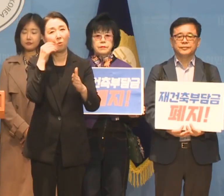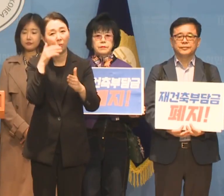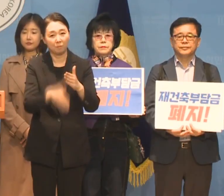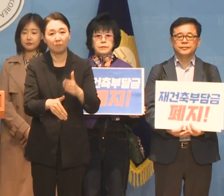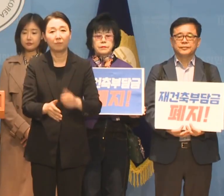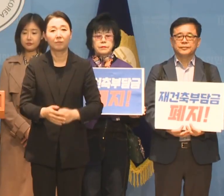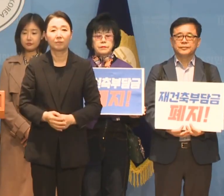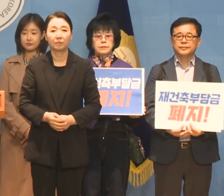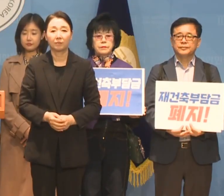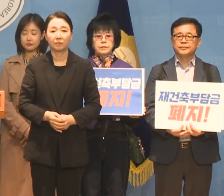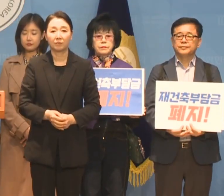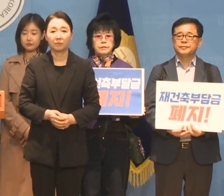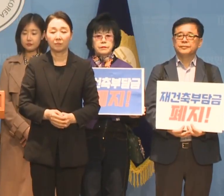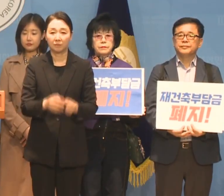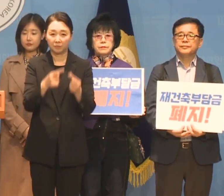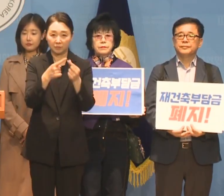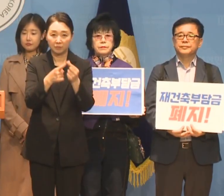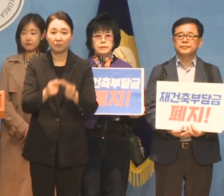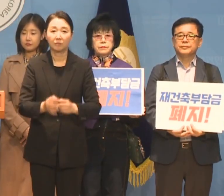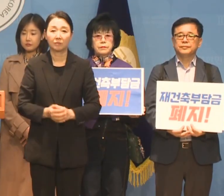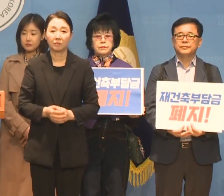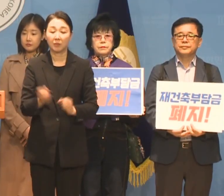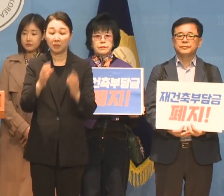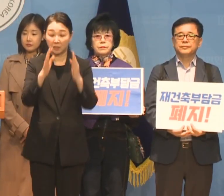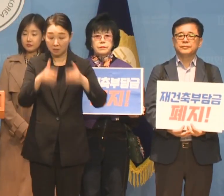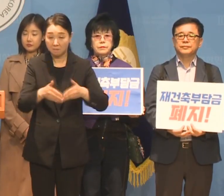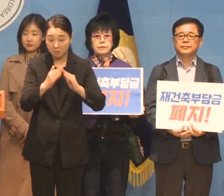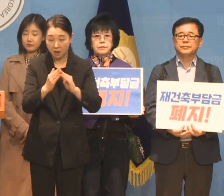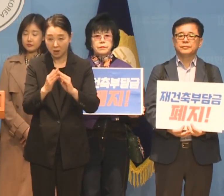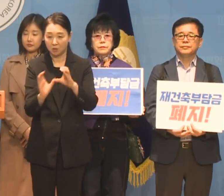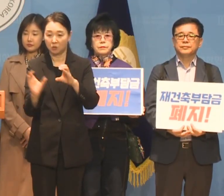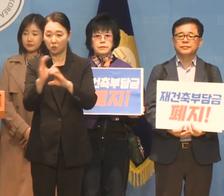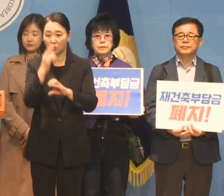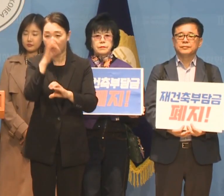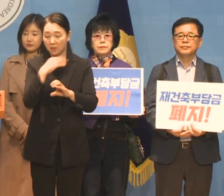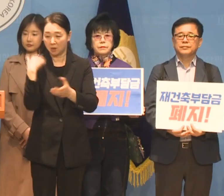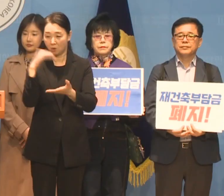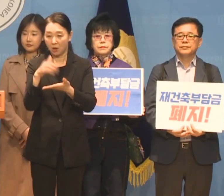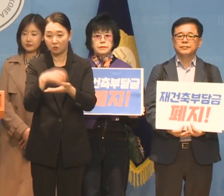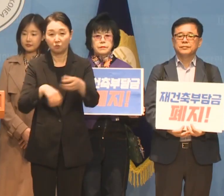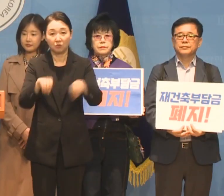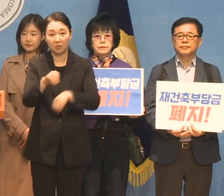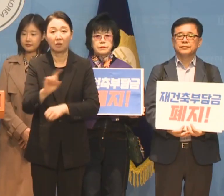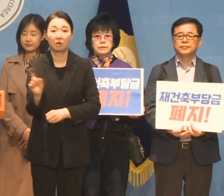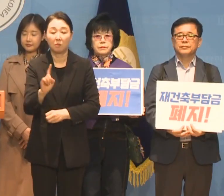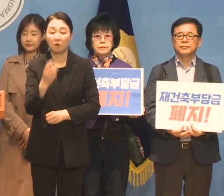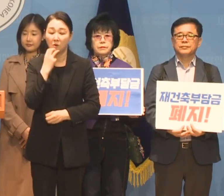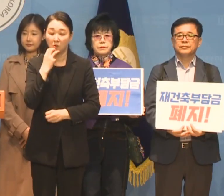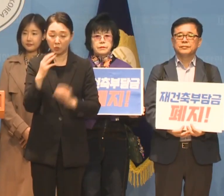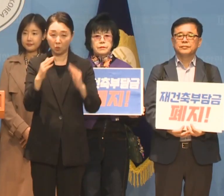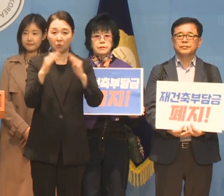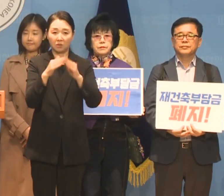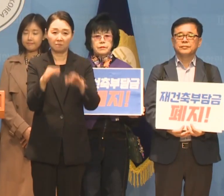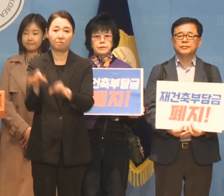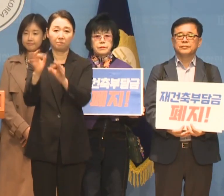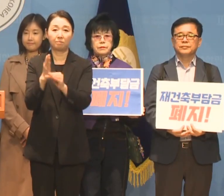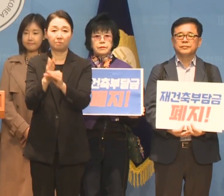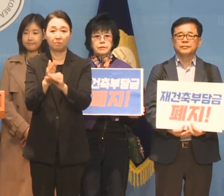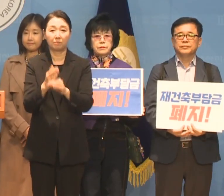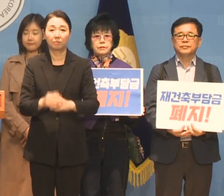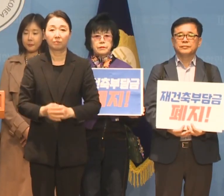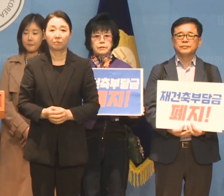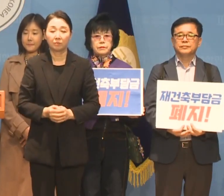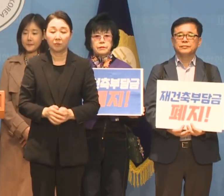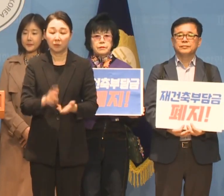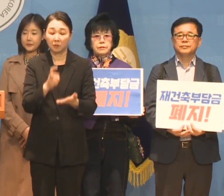있습니다. 첫째, 재건축 초과이익 환수제 시행기간 서울의 주택가격은 폭등했습니다.